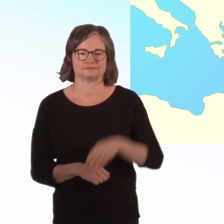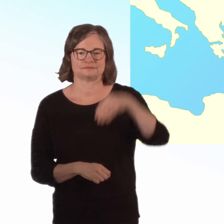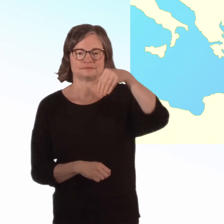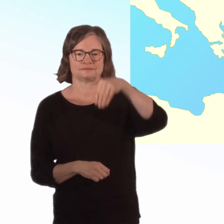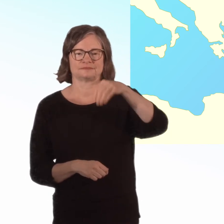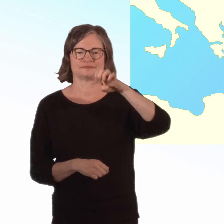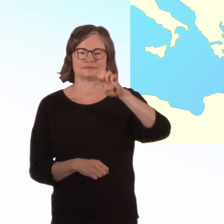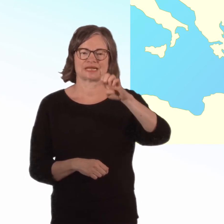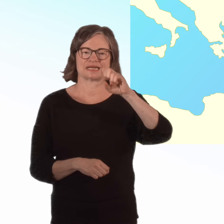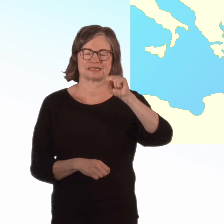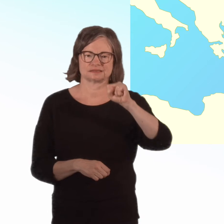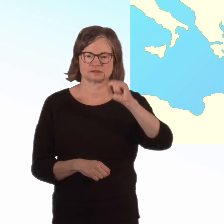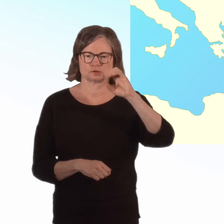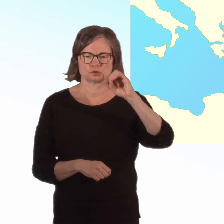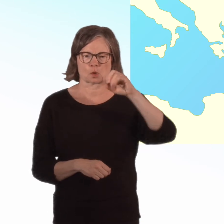de Mésopotamie,